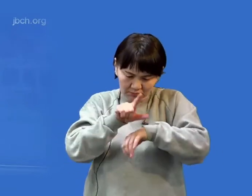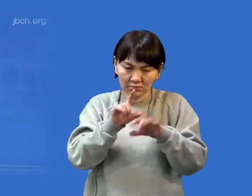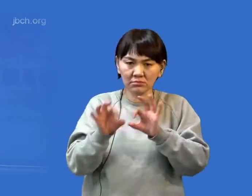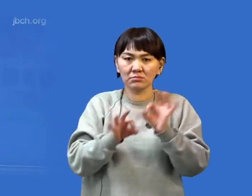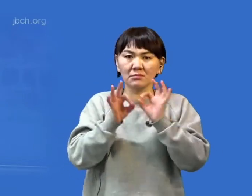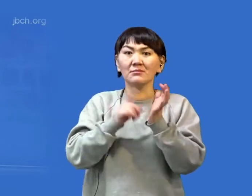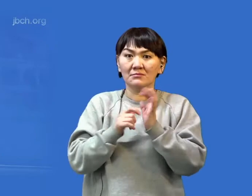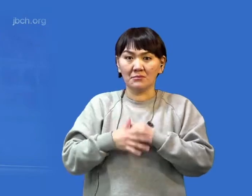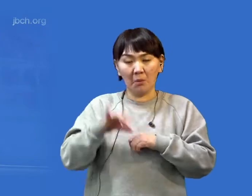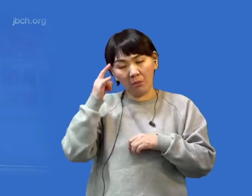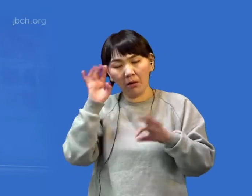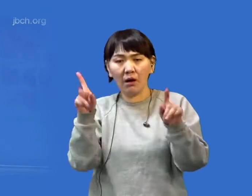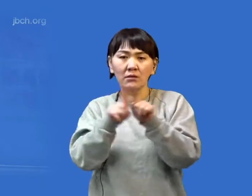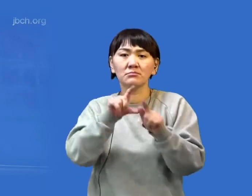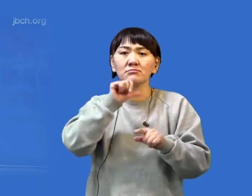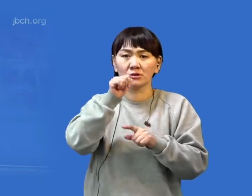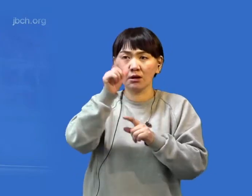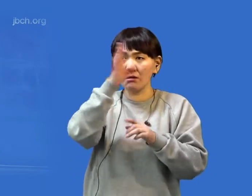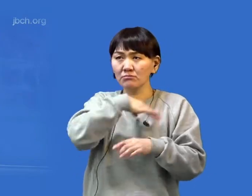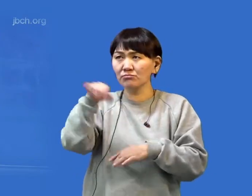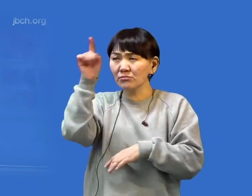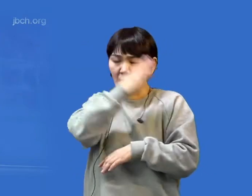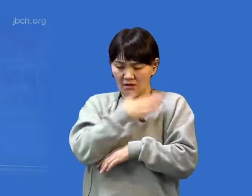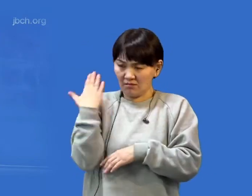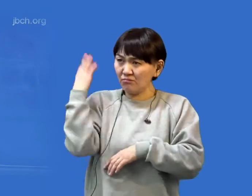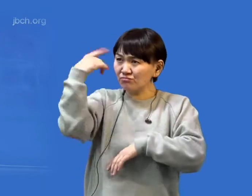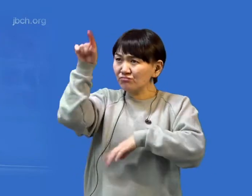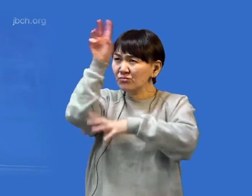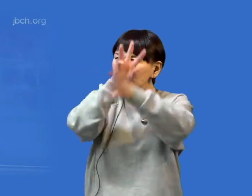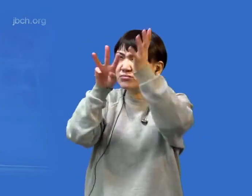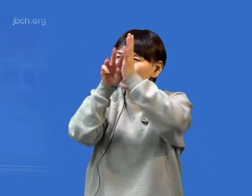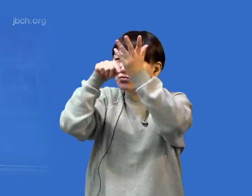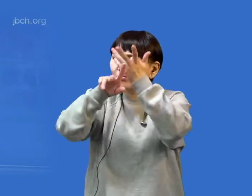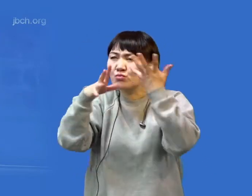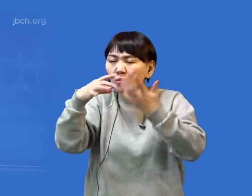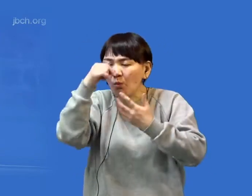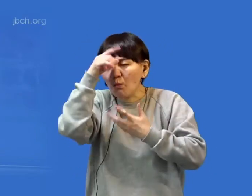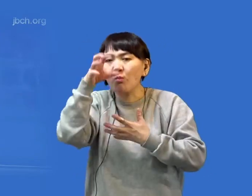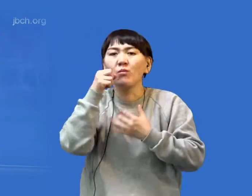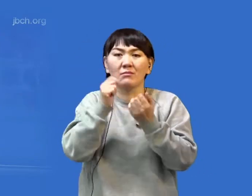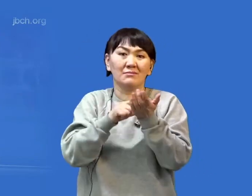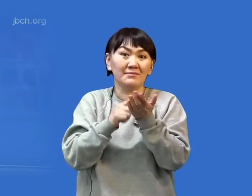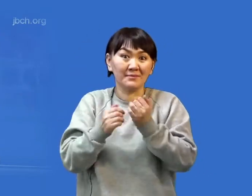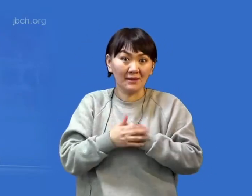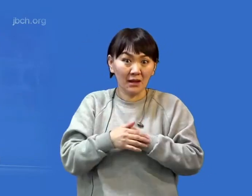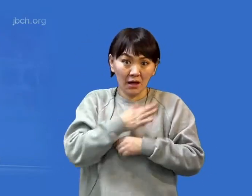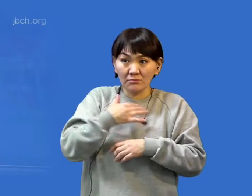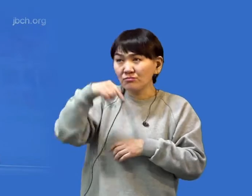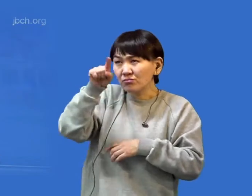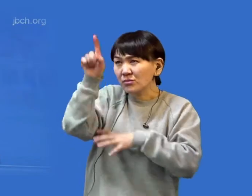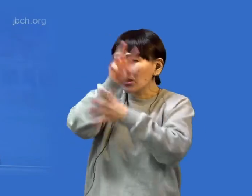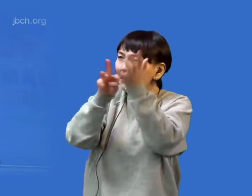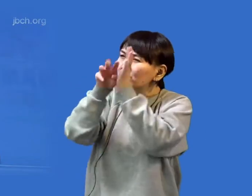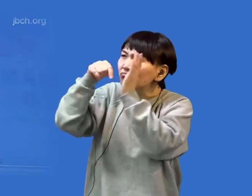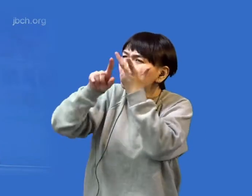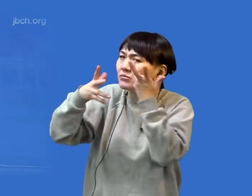харин эзний хүсэл юу болохыг ухаараа гэсэн. Эзний хүслийг ухаарад үйлдэхэд өөрсдийнхөө цаг хугацааг хэрэглэх